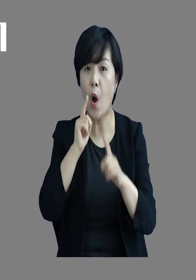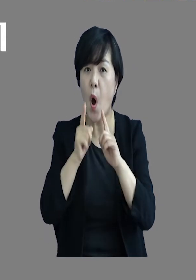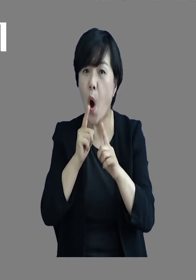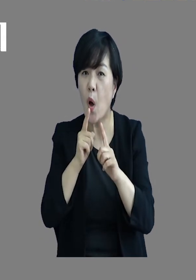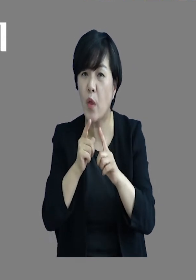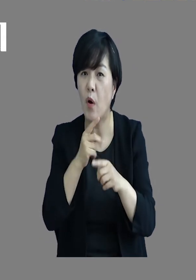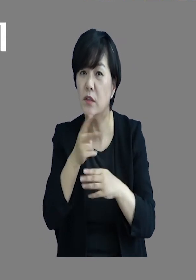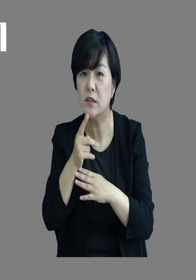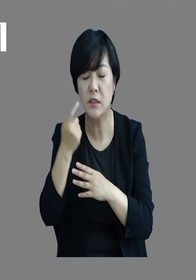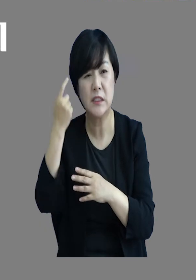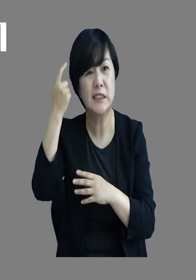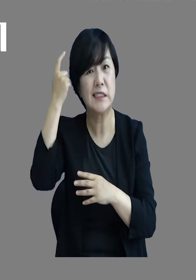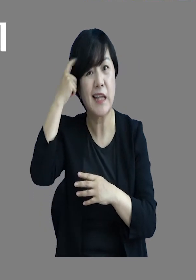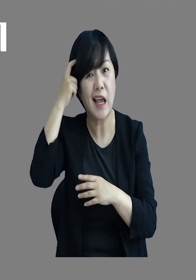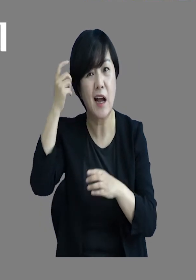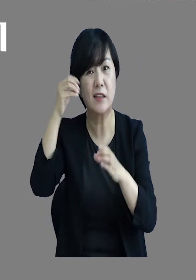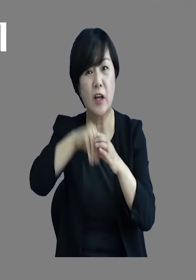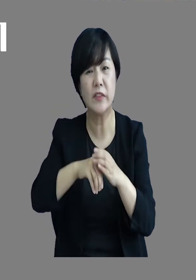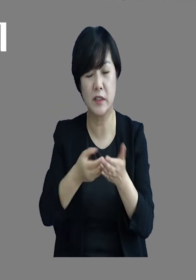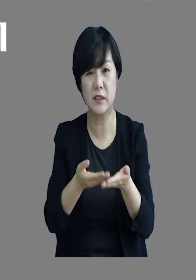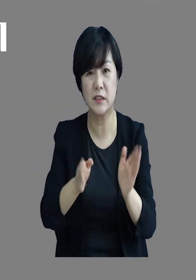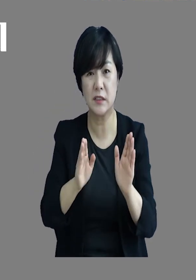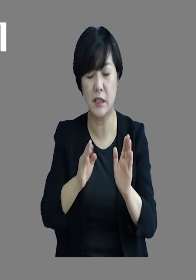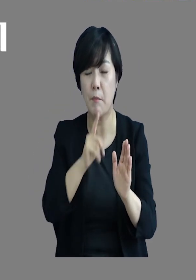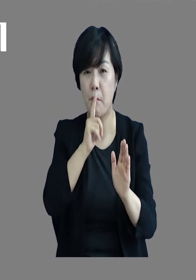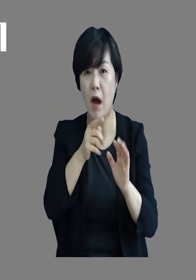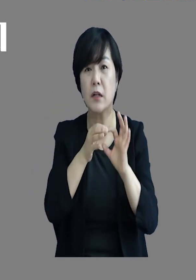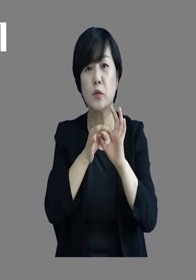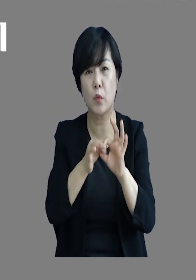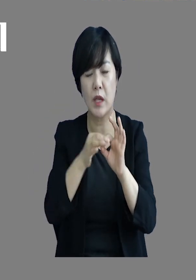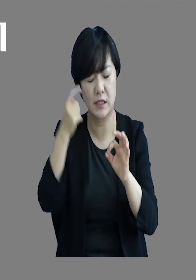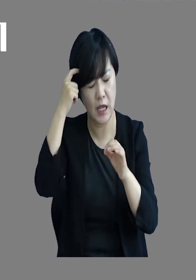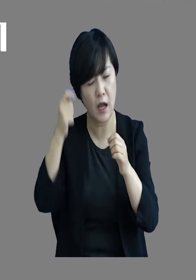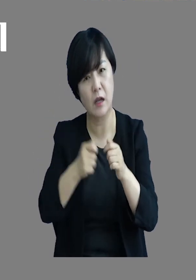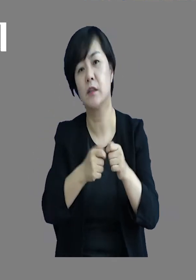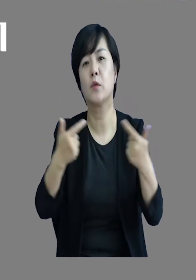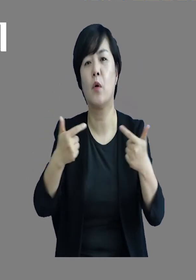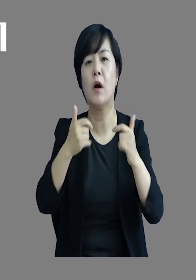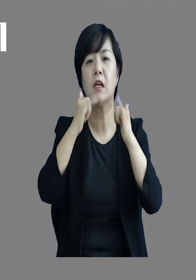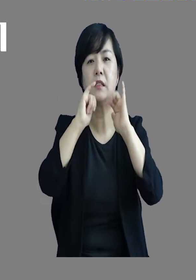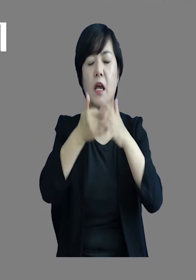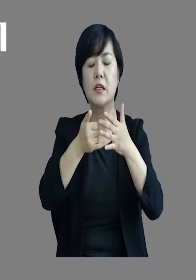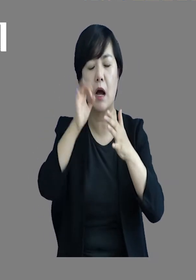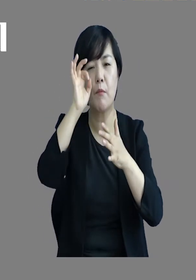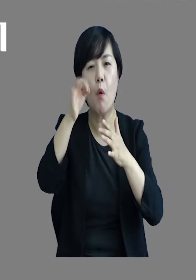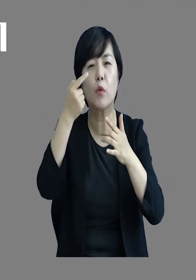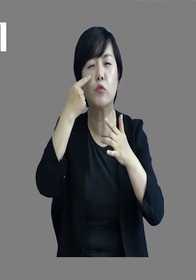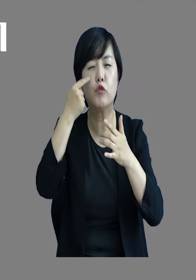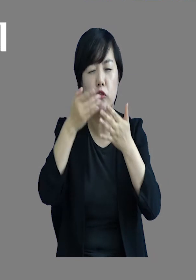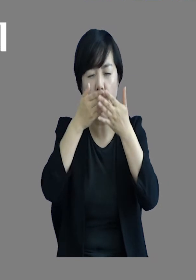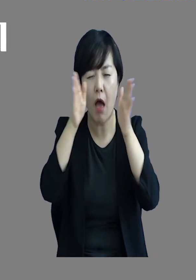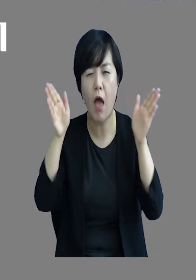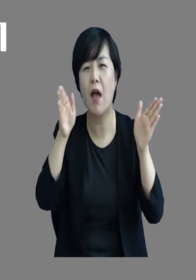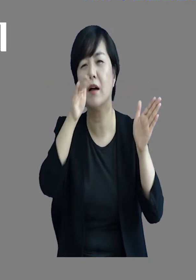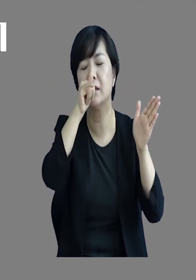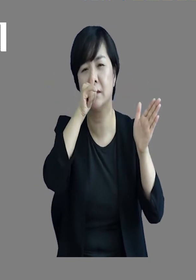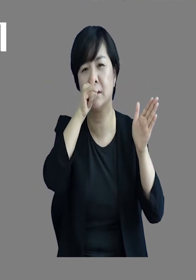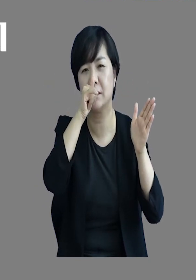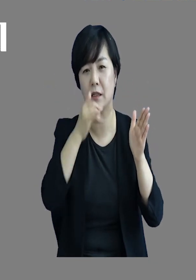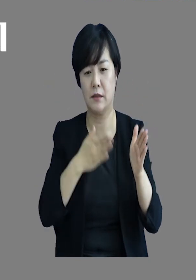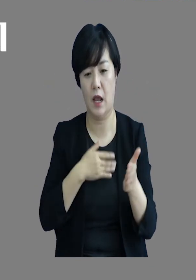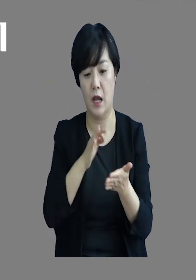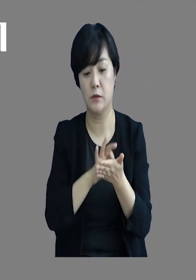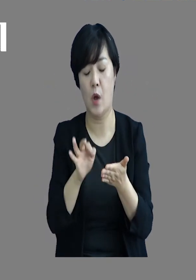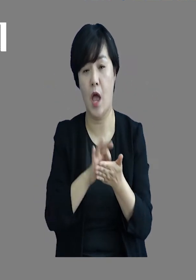언어는 정신을 담는 그릇이죠. 언어를 통해 생각을 키우고 세상을 보는 눈을 갖게 됩니다. 내가